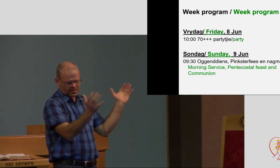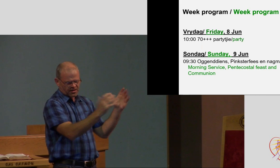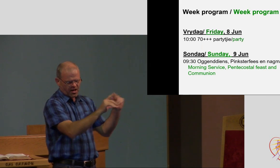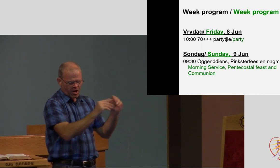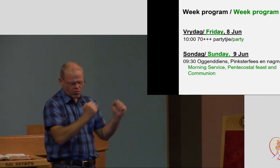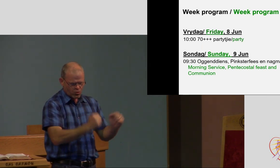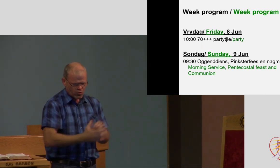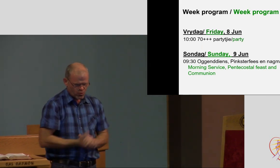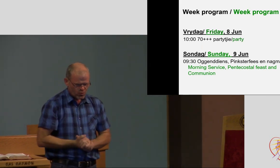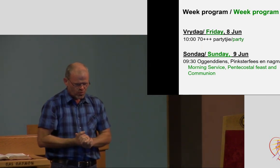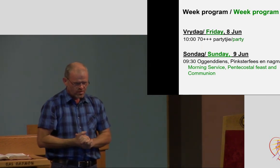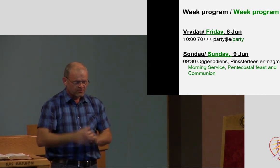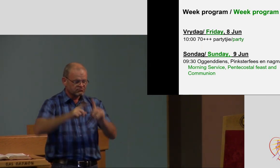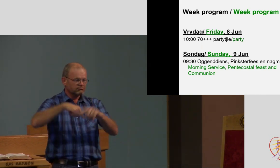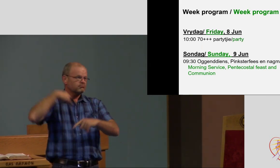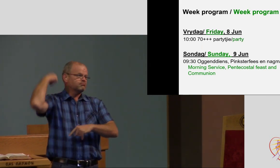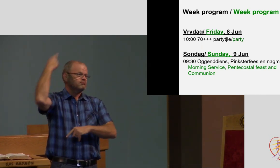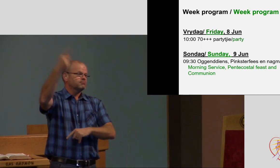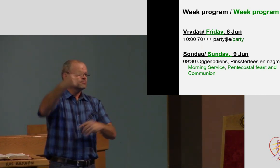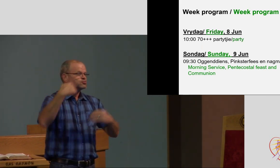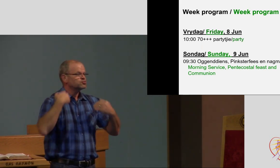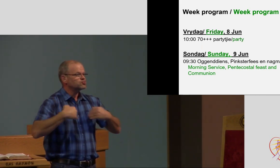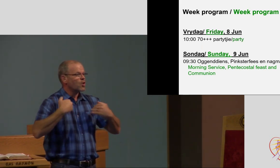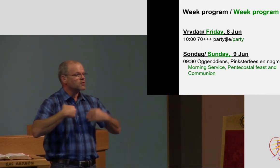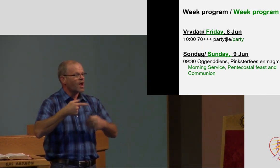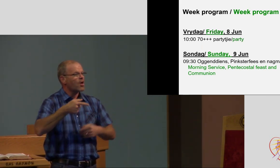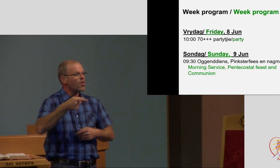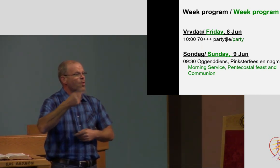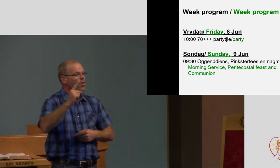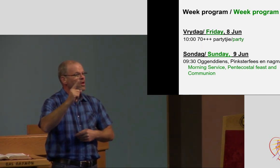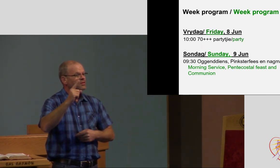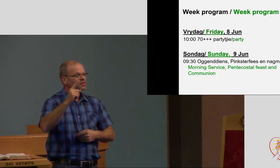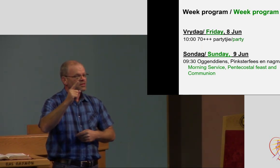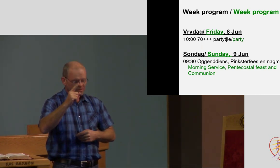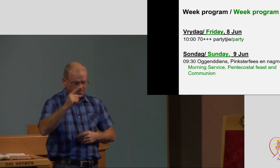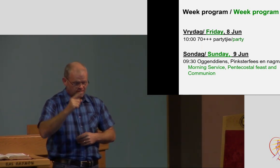en koek en saam kuier. Volgende Sondag